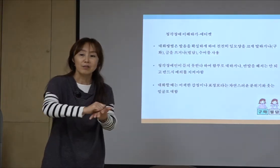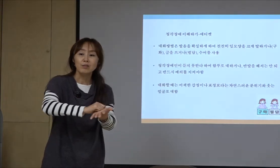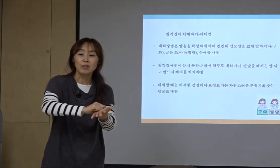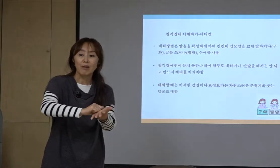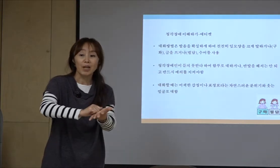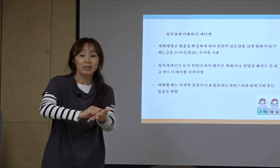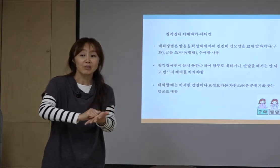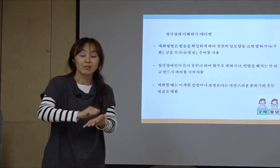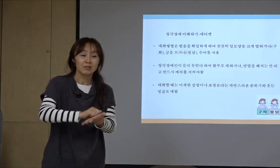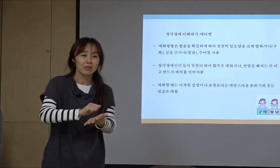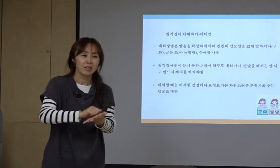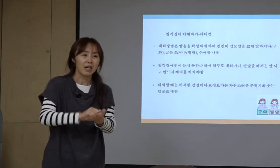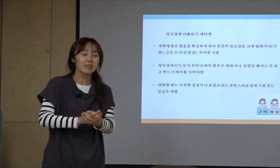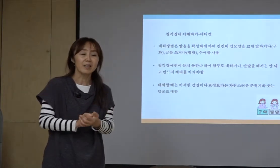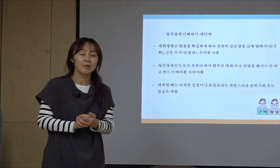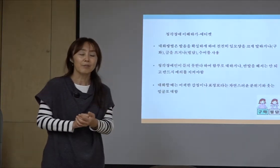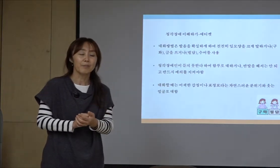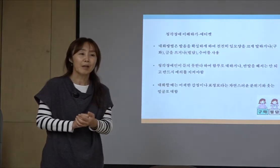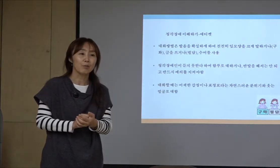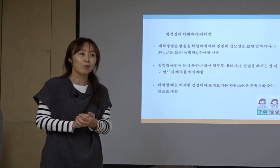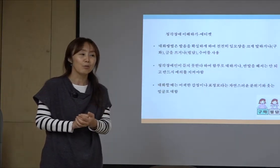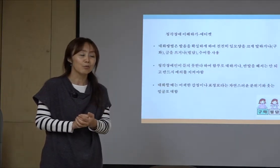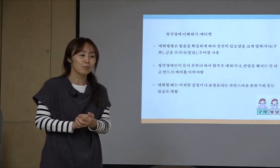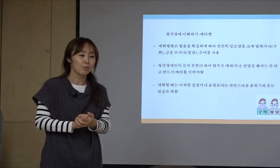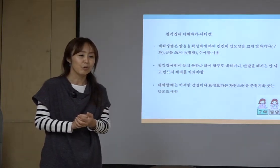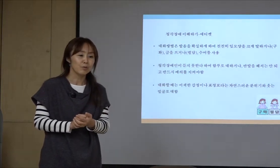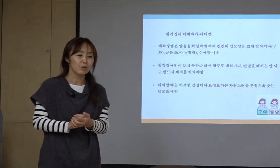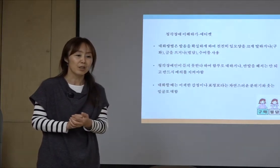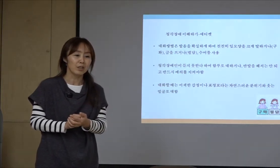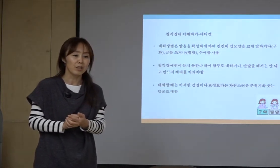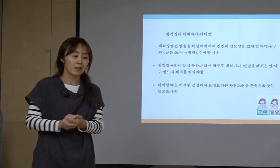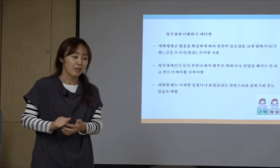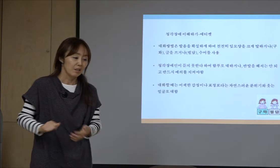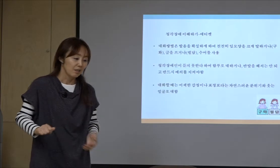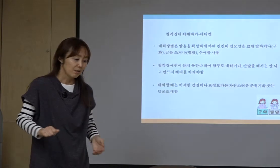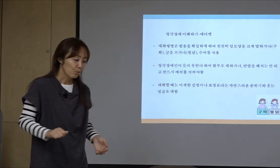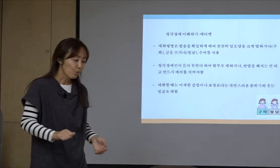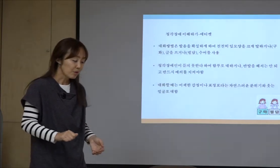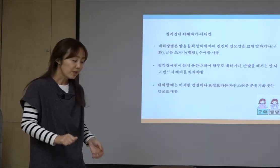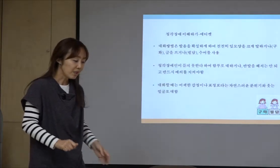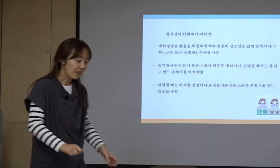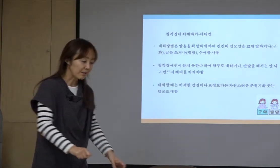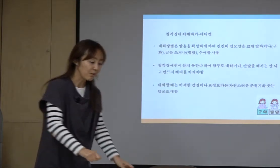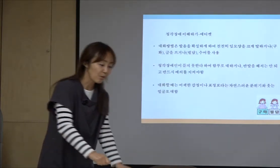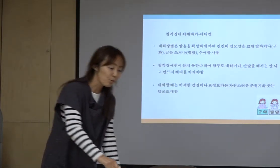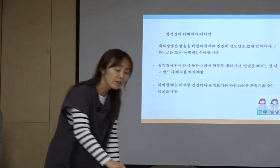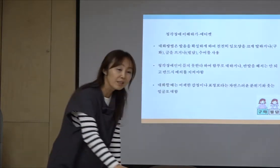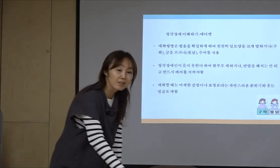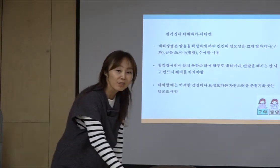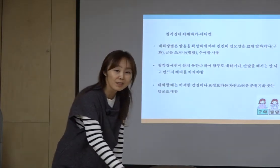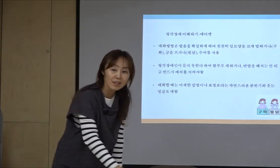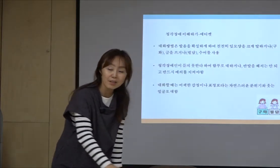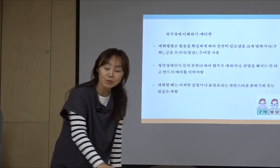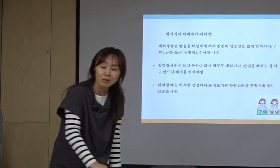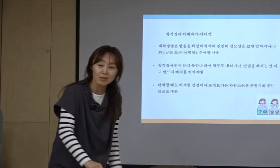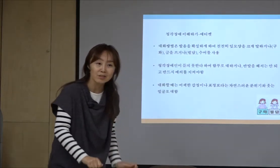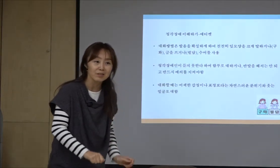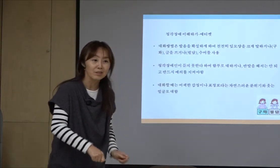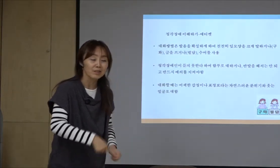글로 대화하는 거는 되게 한계가 많고 뭐 그분들이 또 은행을 가서 통장 개설을 하나 하려도 그거를